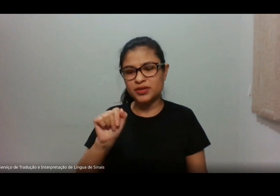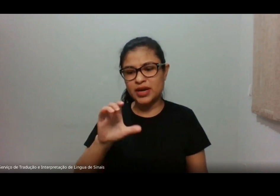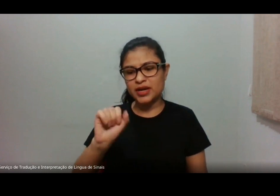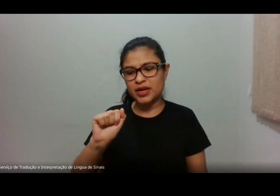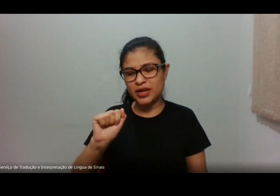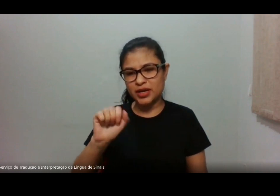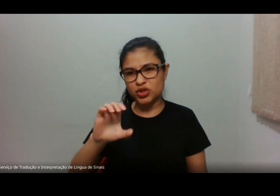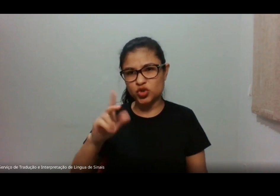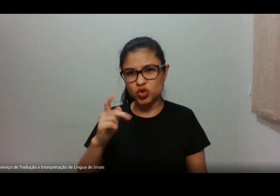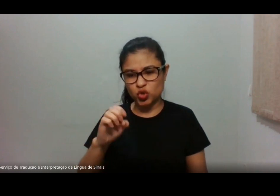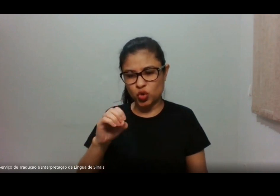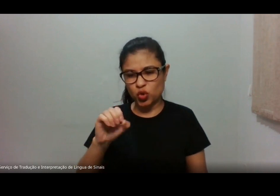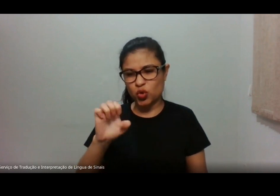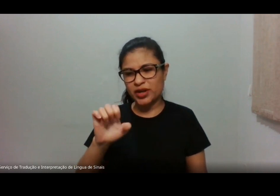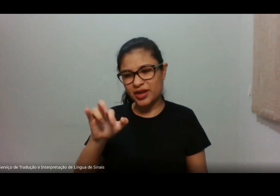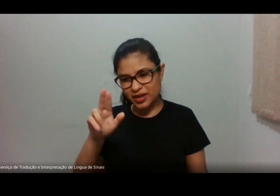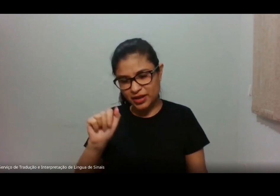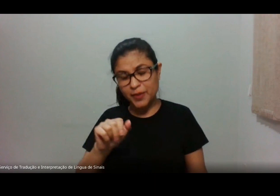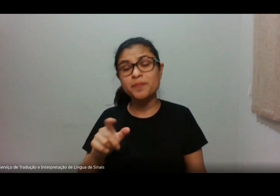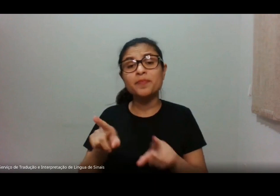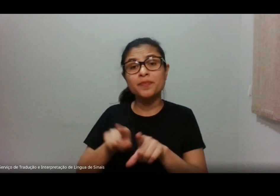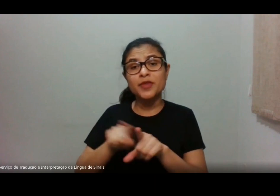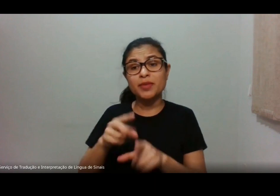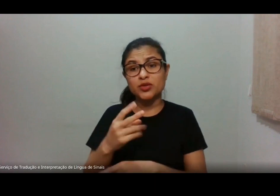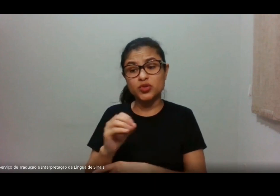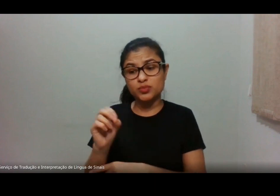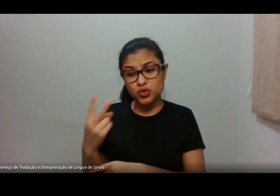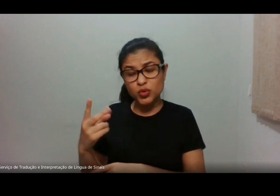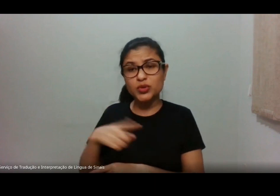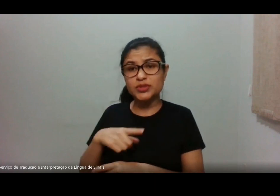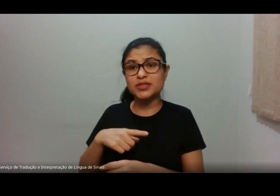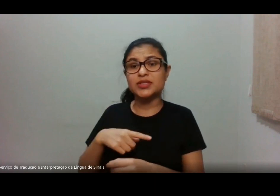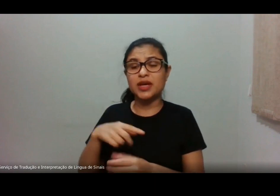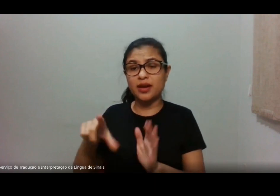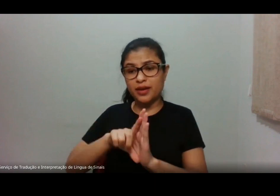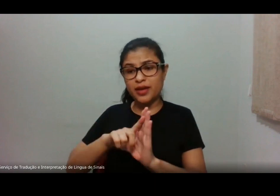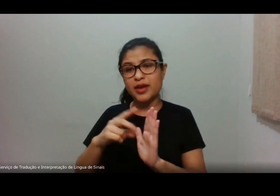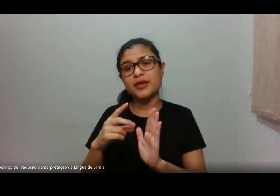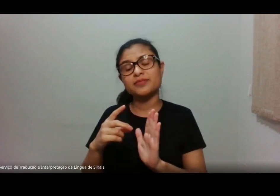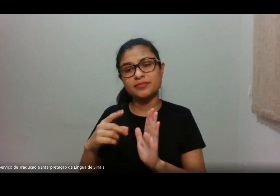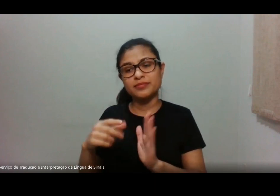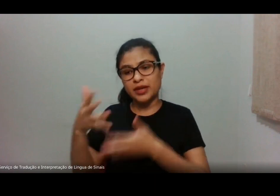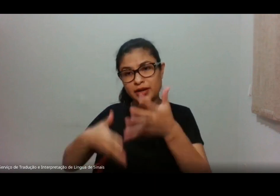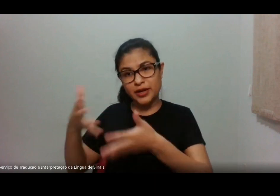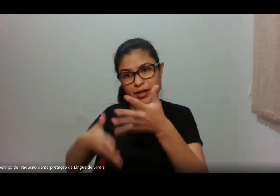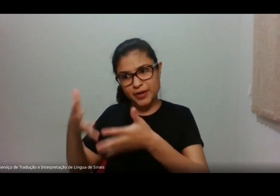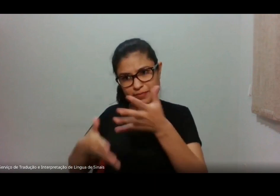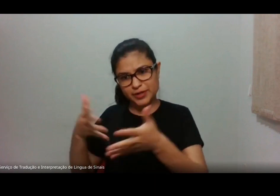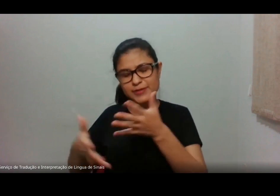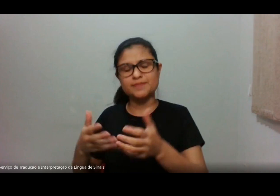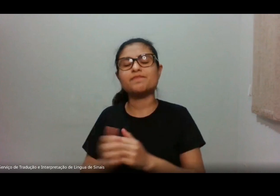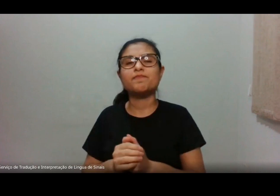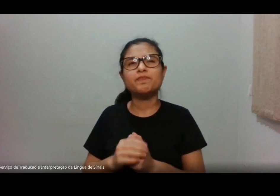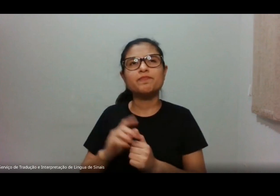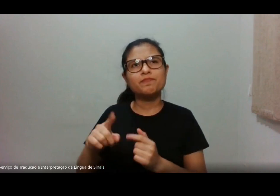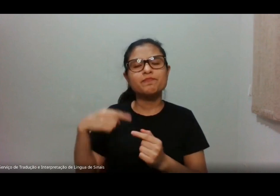que legaliza a Libras, que não é uma lei de cooficialização, é uma lei de legalização.